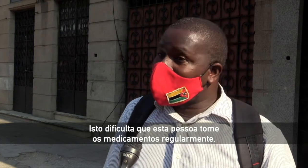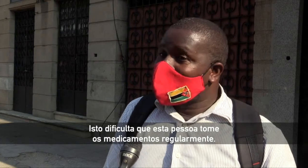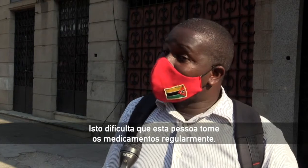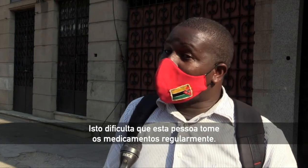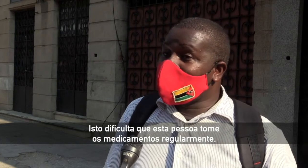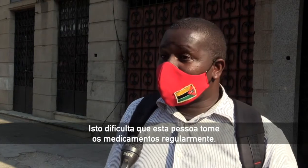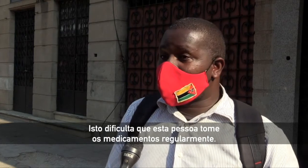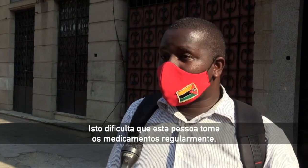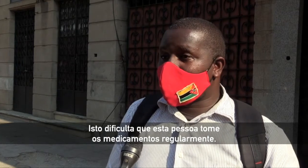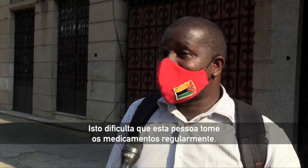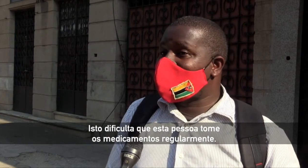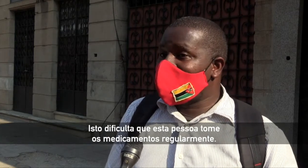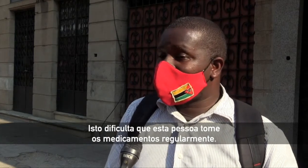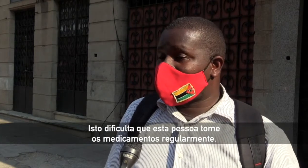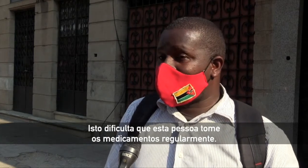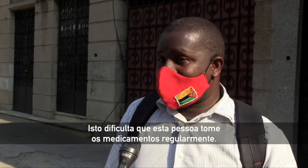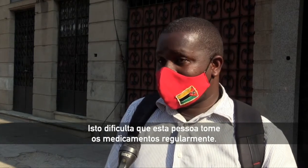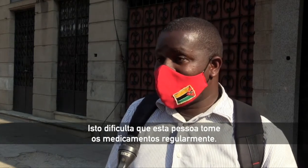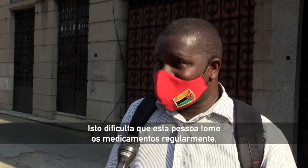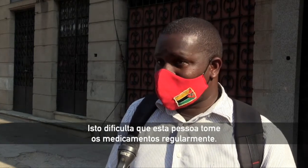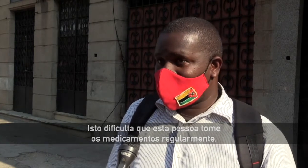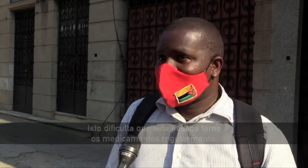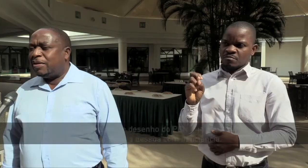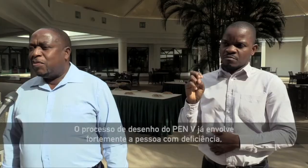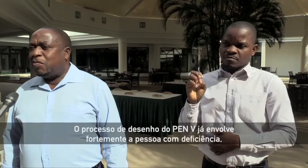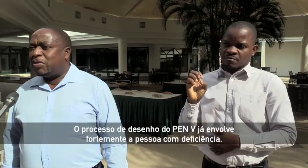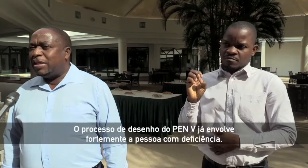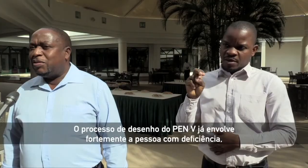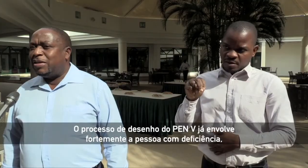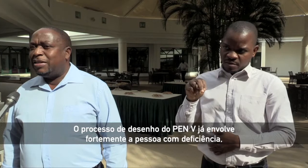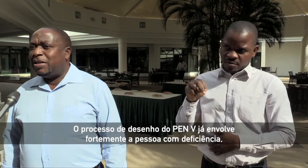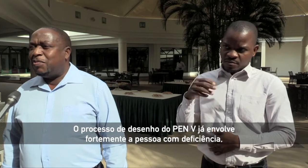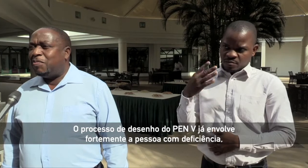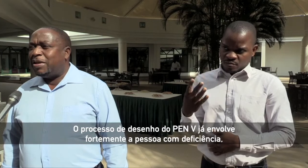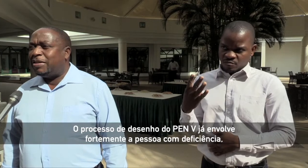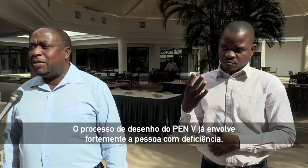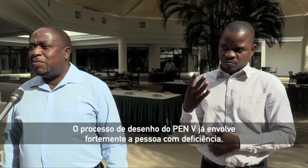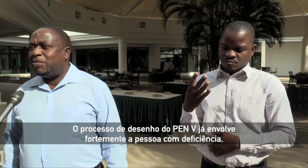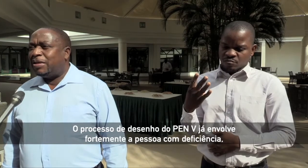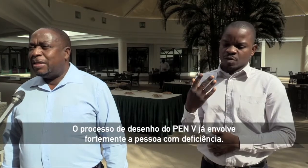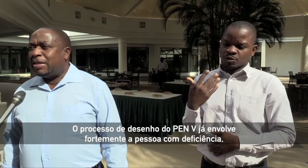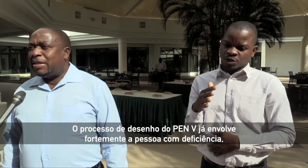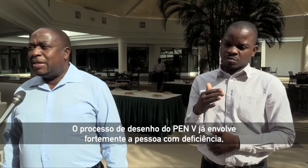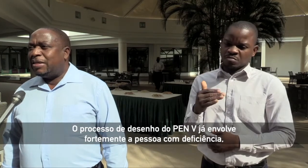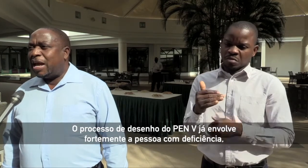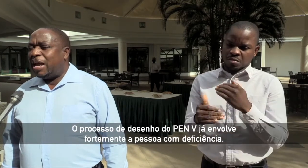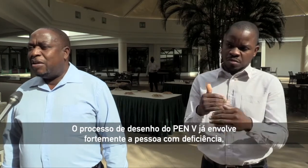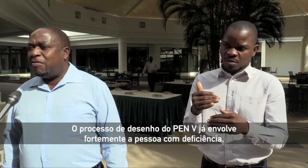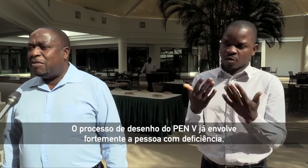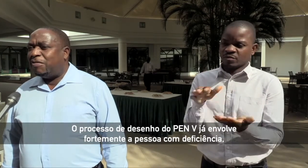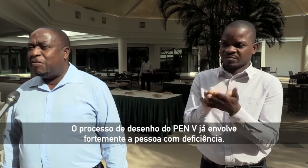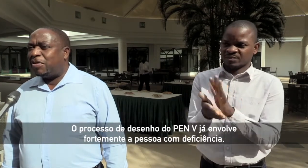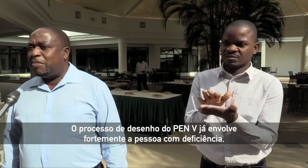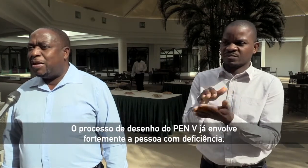se a pessoa tome os medicamentos regularmente. O processo de desenho do PN-5 já